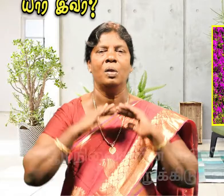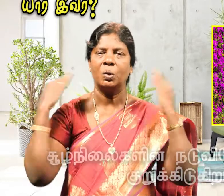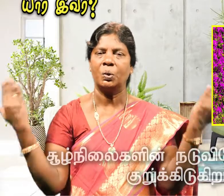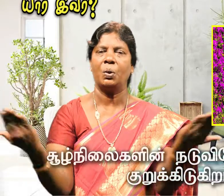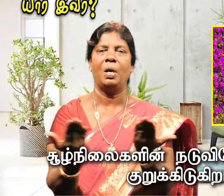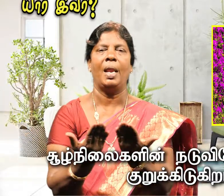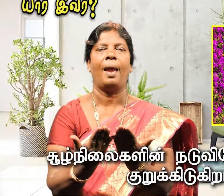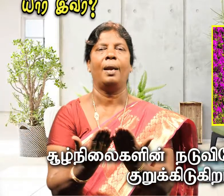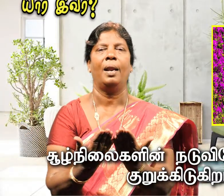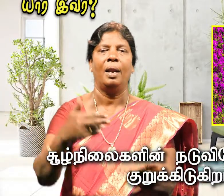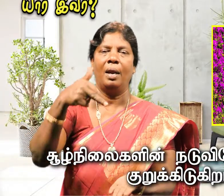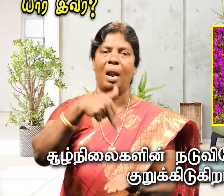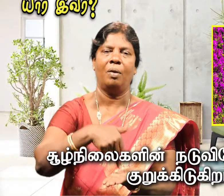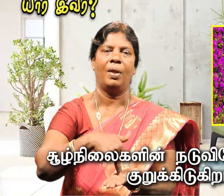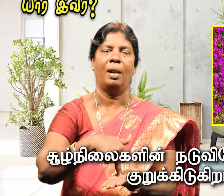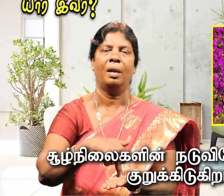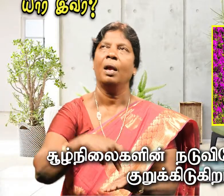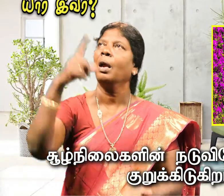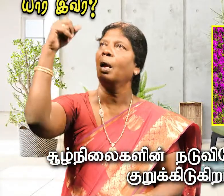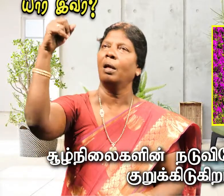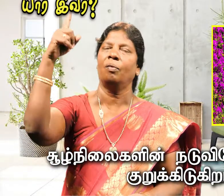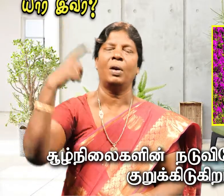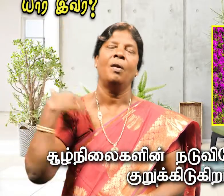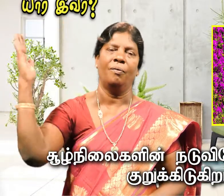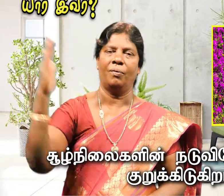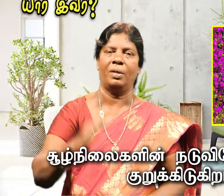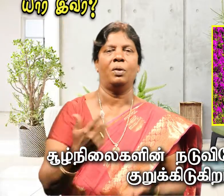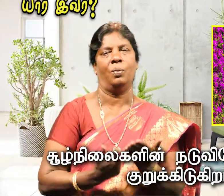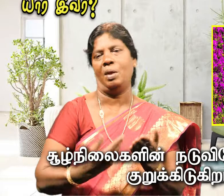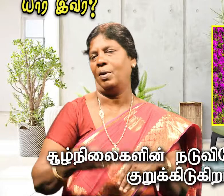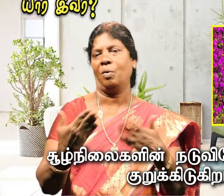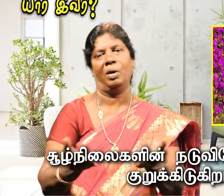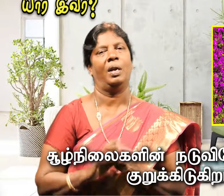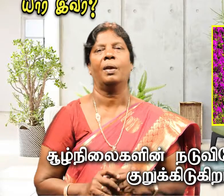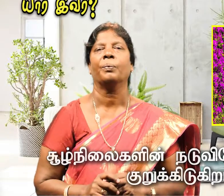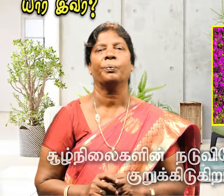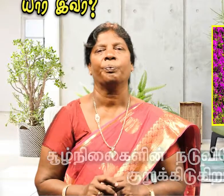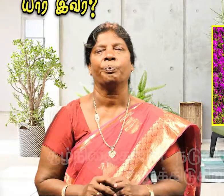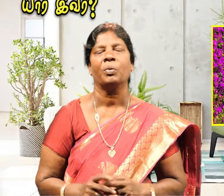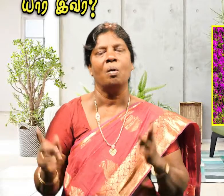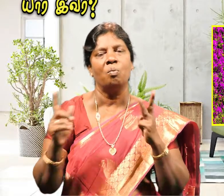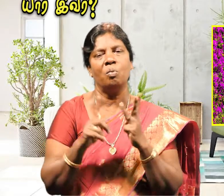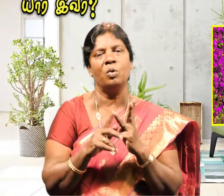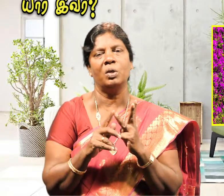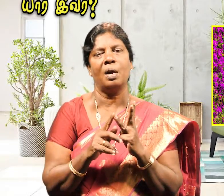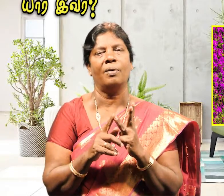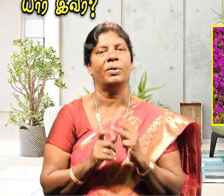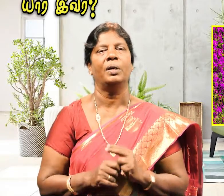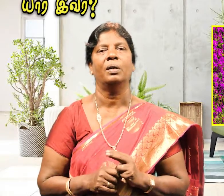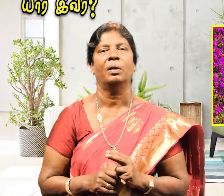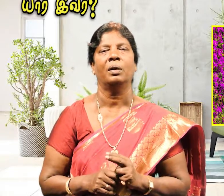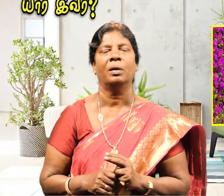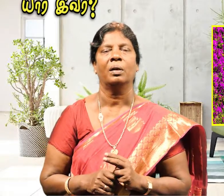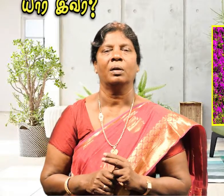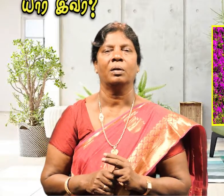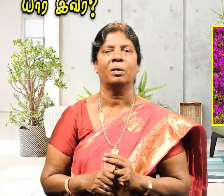இரண்டாவது சூழ்நிலைகளின் நடுவிலே கடவுள் குறுக்கிடுகிறார் என்று அவர் சொல்லுகிறார். மூன்றாவது அவர்